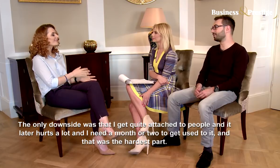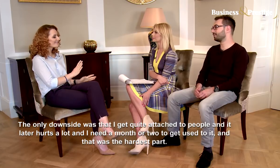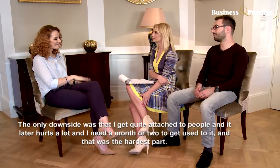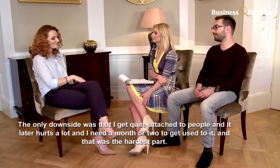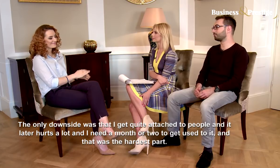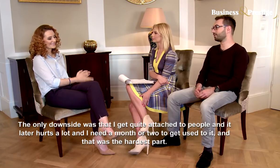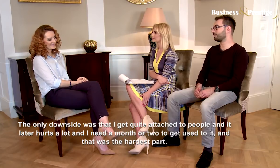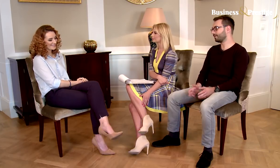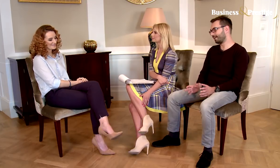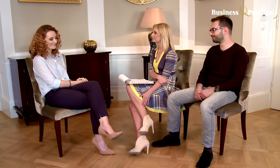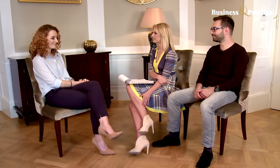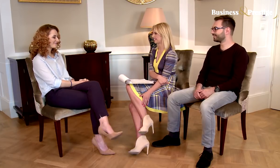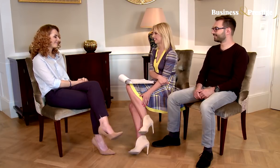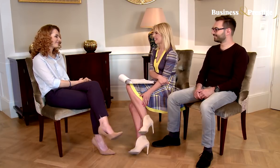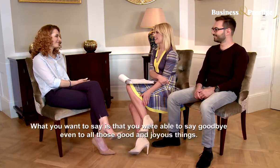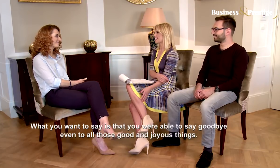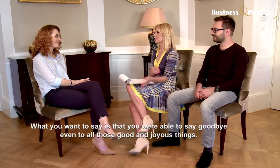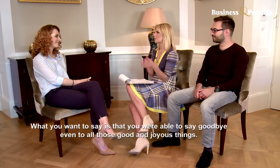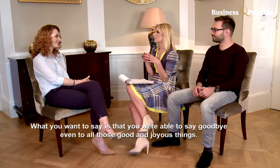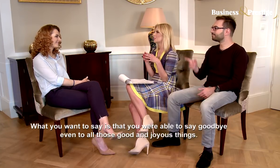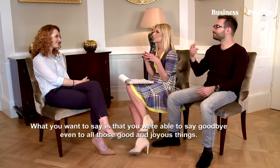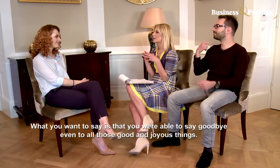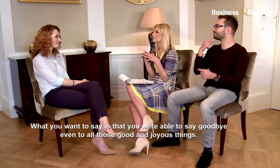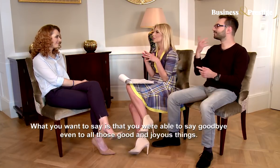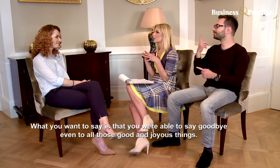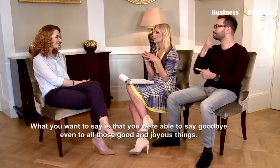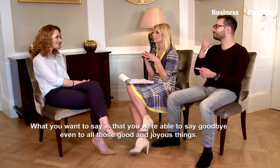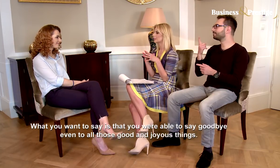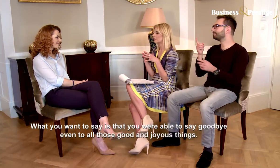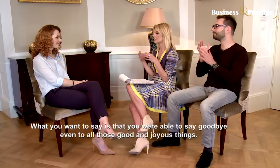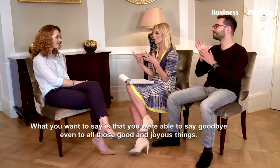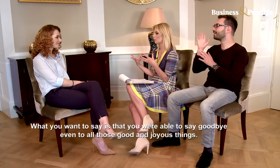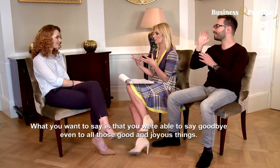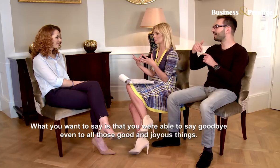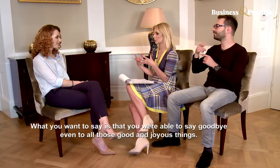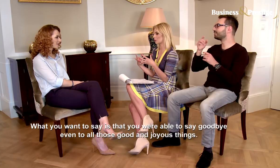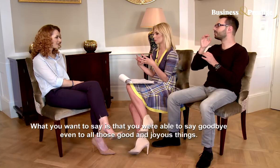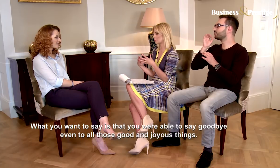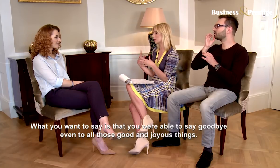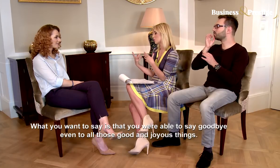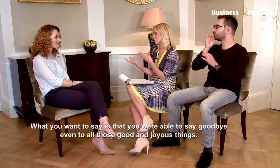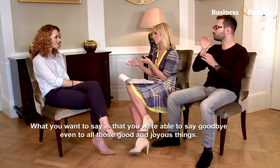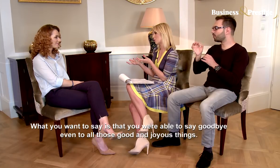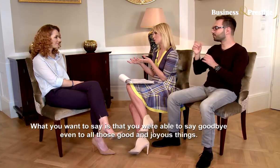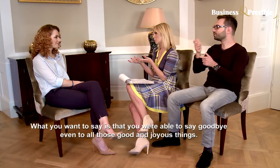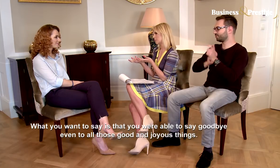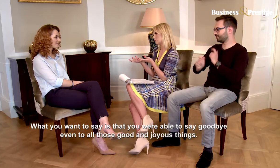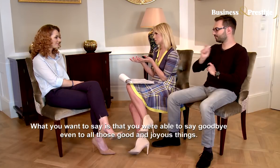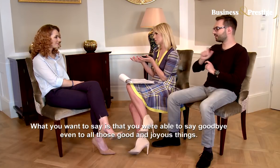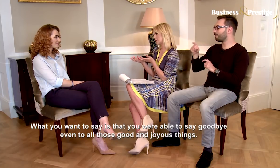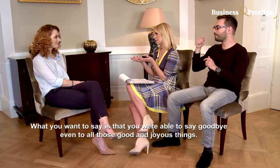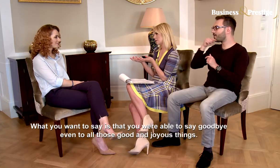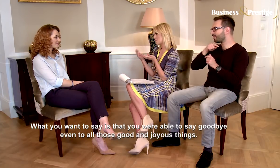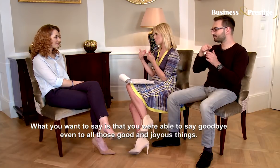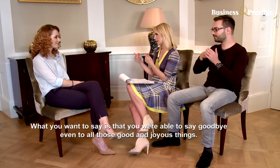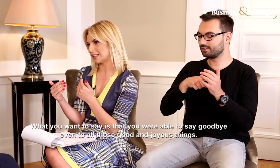było dla mnie najtrudniejsze, no ale... Chcesz powiedzieć, że nawet z dobrym, z tym, co cię bardzo cieszyło, potrafiłaś